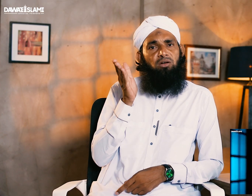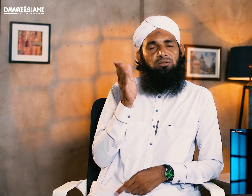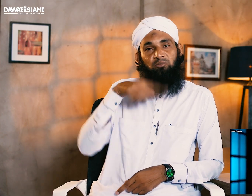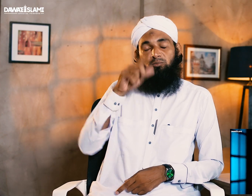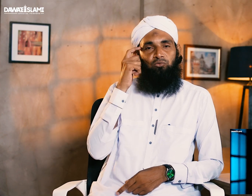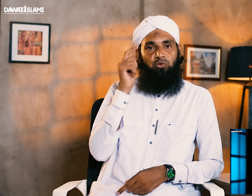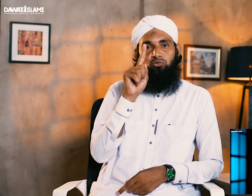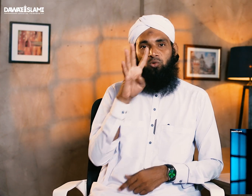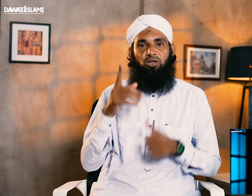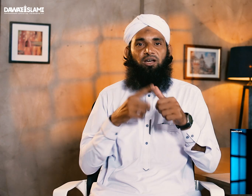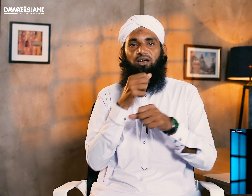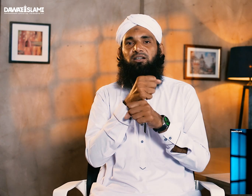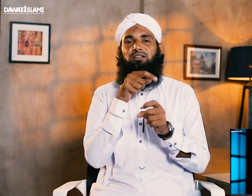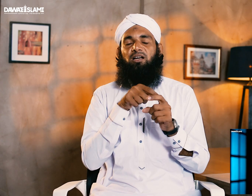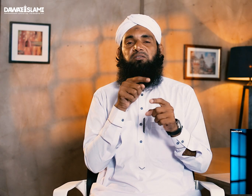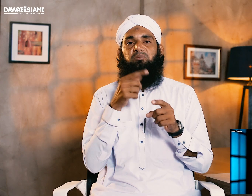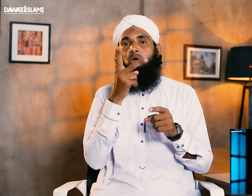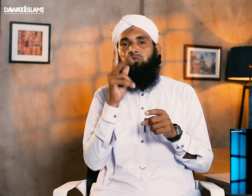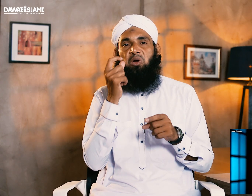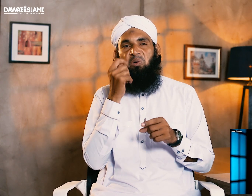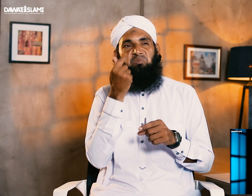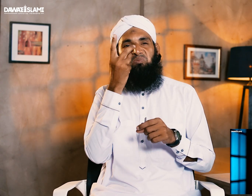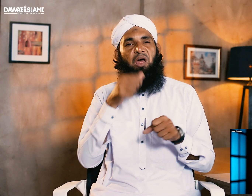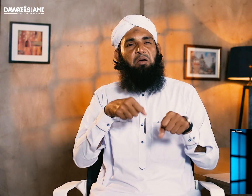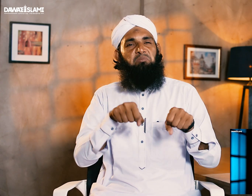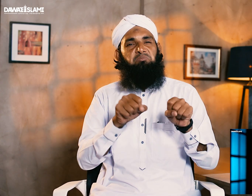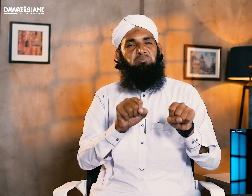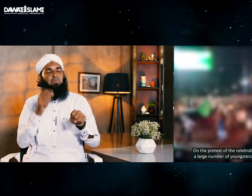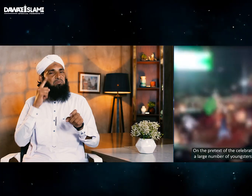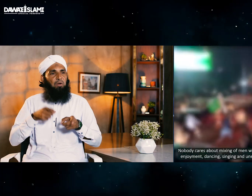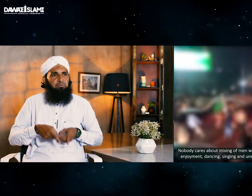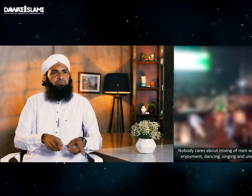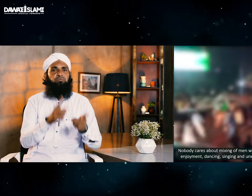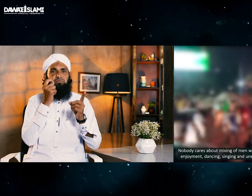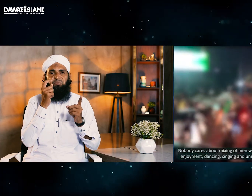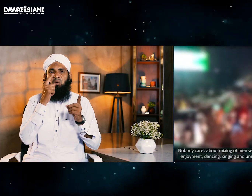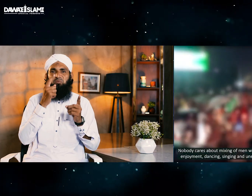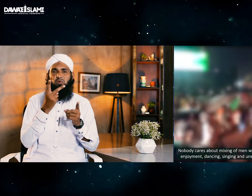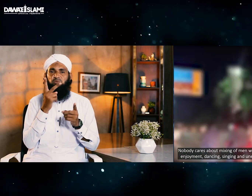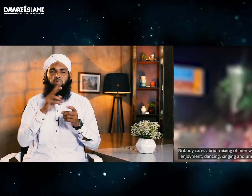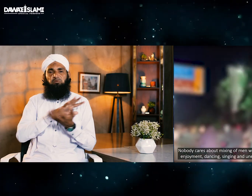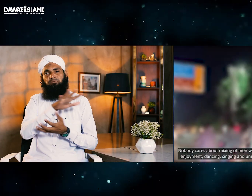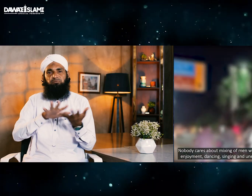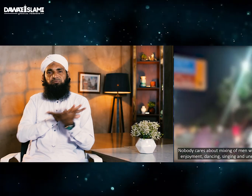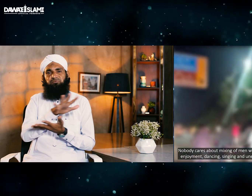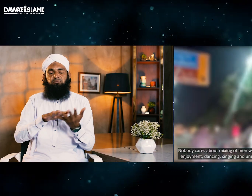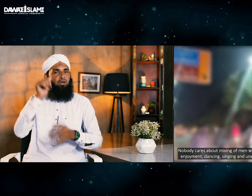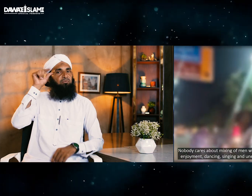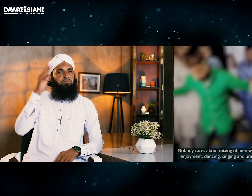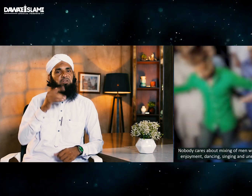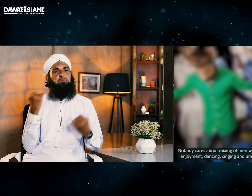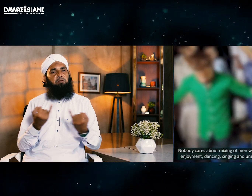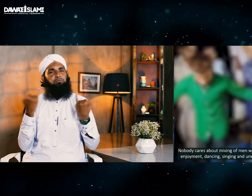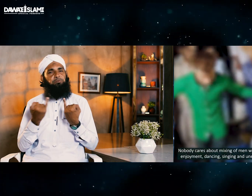ہے۔ جشن آزادی کے نام پر نوجوانوں کی ایک بہت بڑی تعداد سڑکوں پر نکل آتی ہے، مرد و خواتین کی مکسنگ کا کوئی لحاظ نہیں رکھا جاتا،